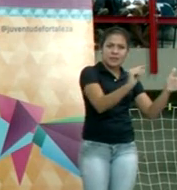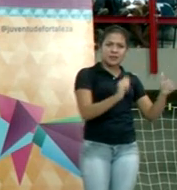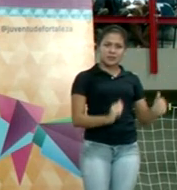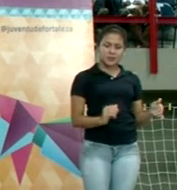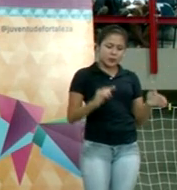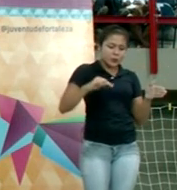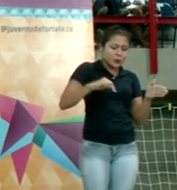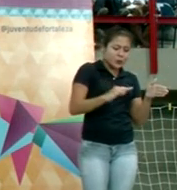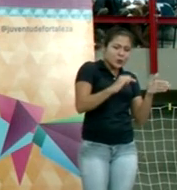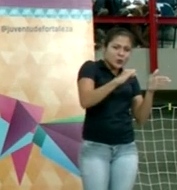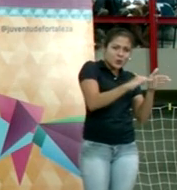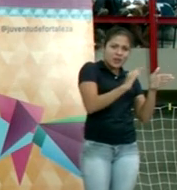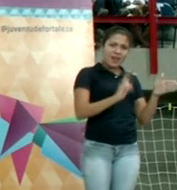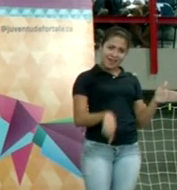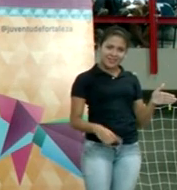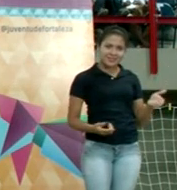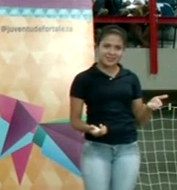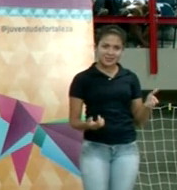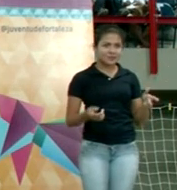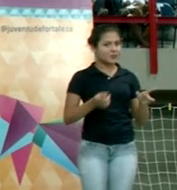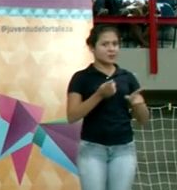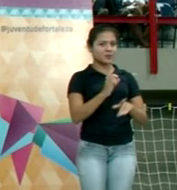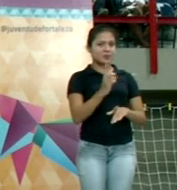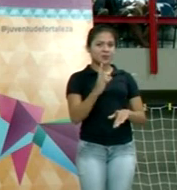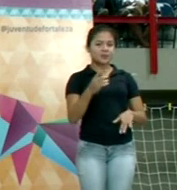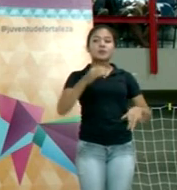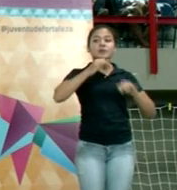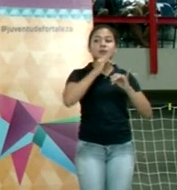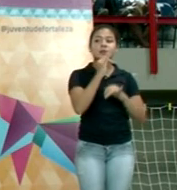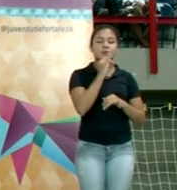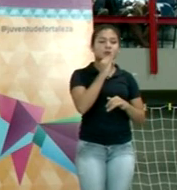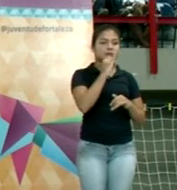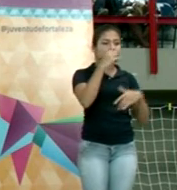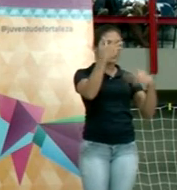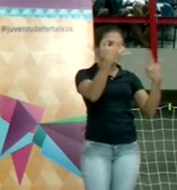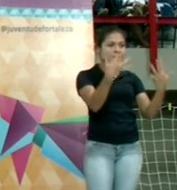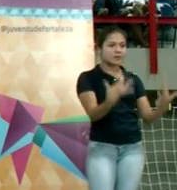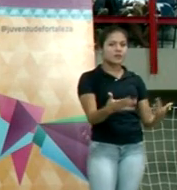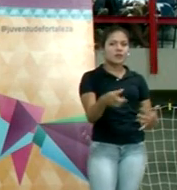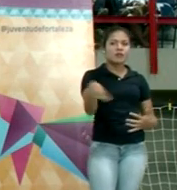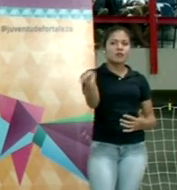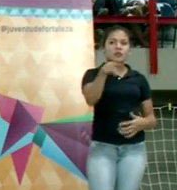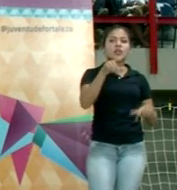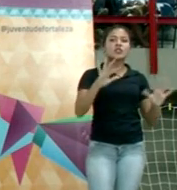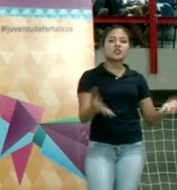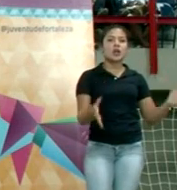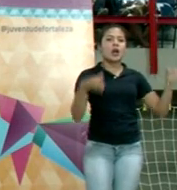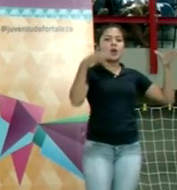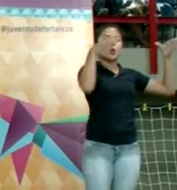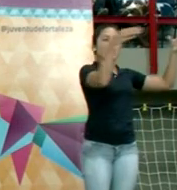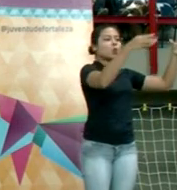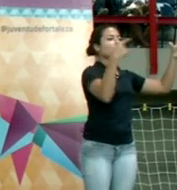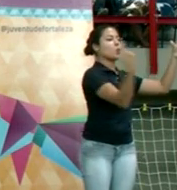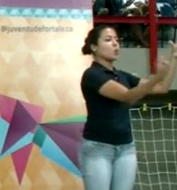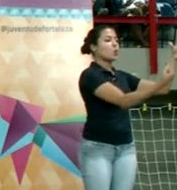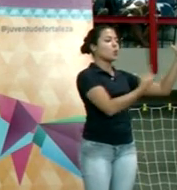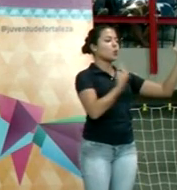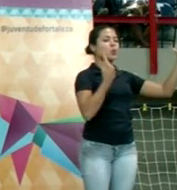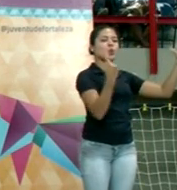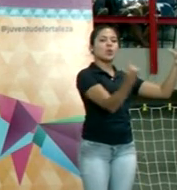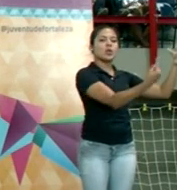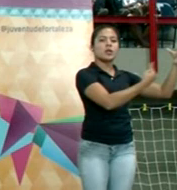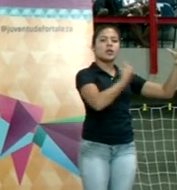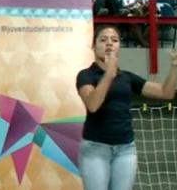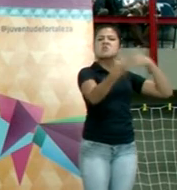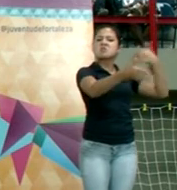grande. Vou te dar uma ideia de como a micro-onda é uma onda grande. Se você já usou um forno de micro-ondas, não importa o